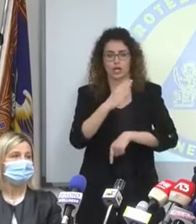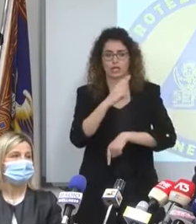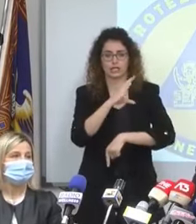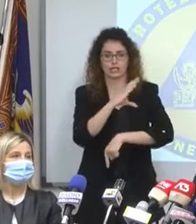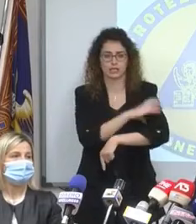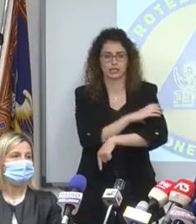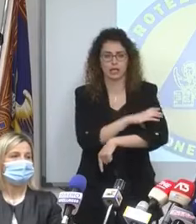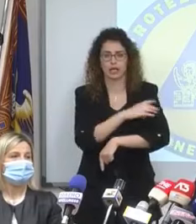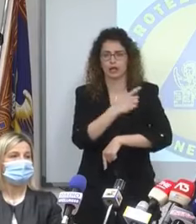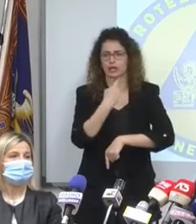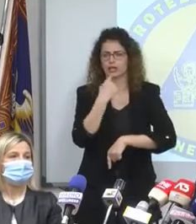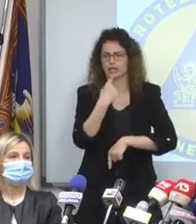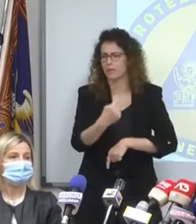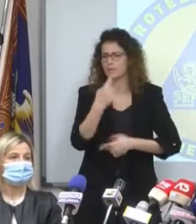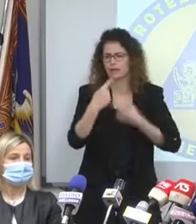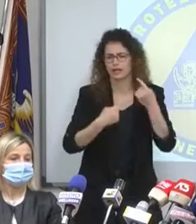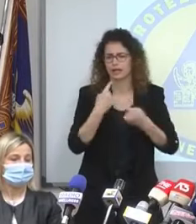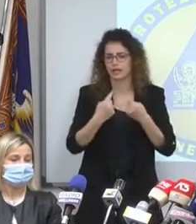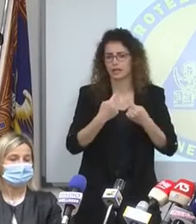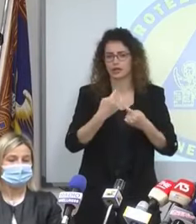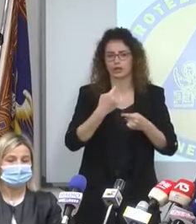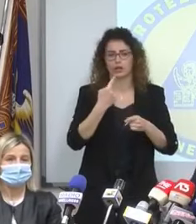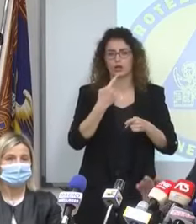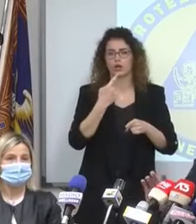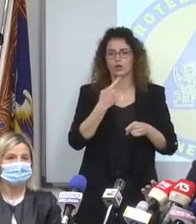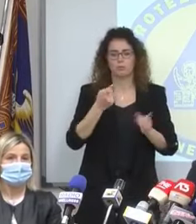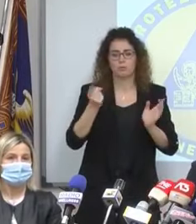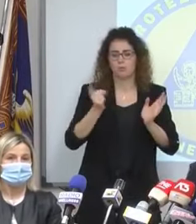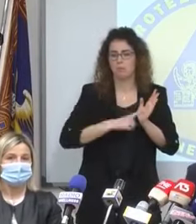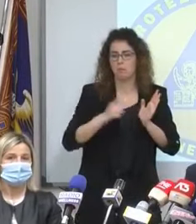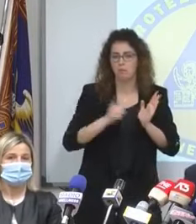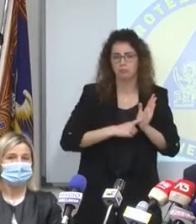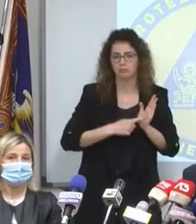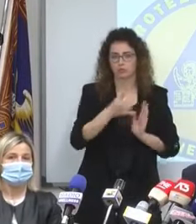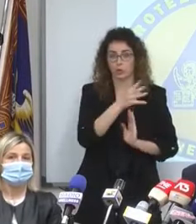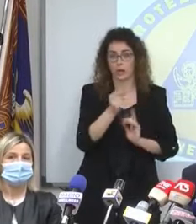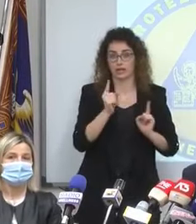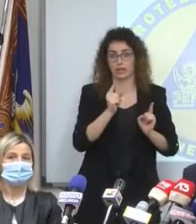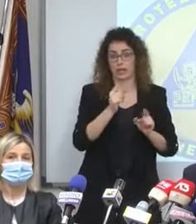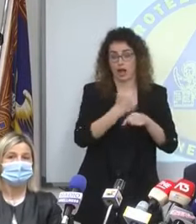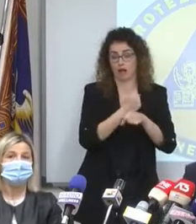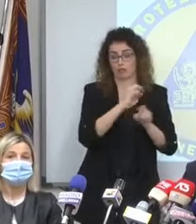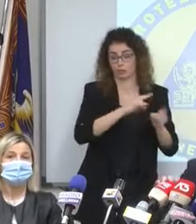che tutti hanno stessa dignità se lavorano dentro in un ospedale, e nulla da dire.